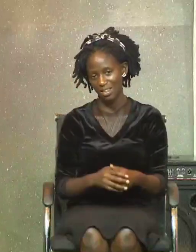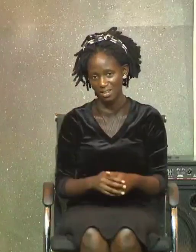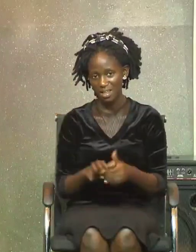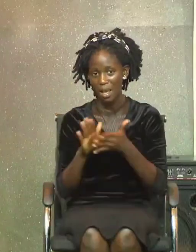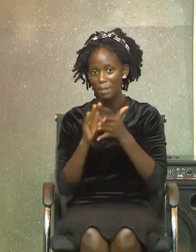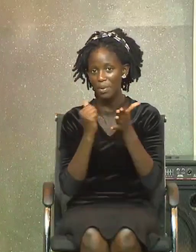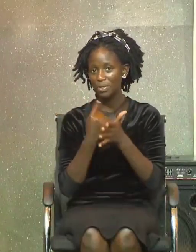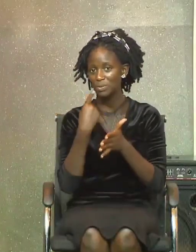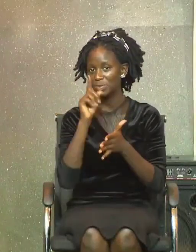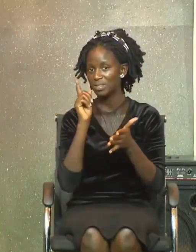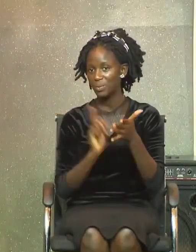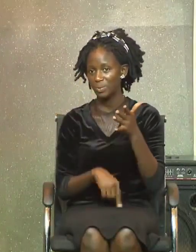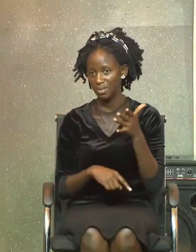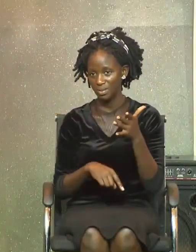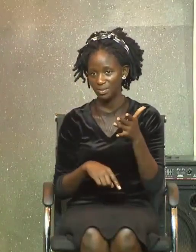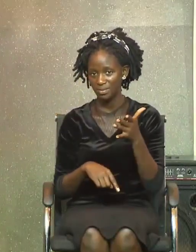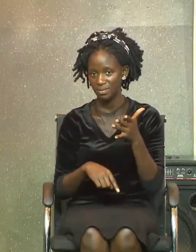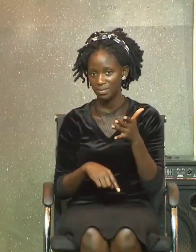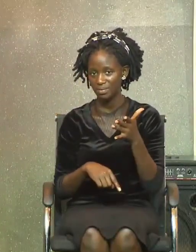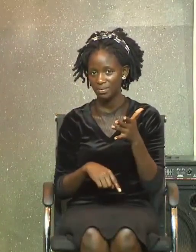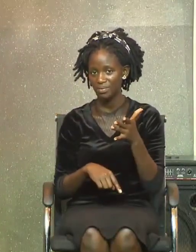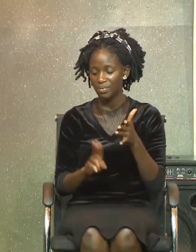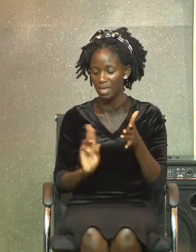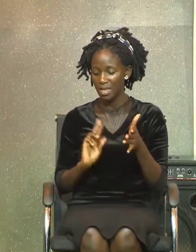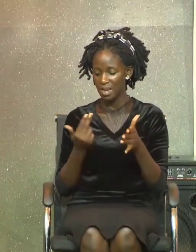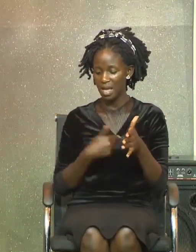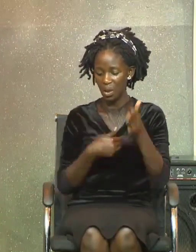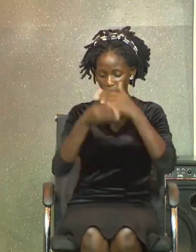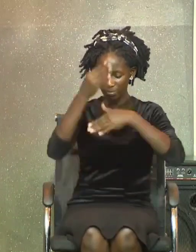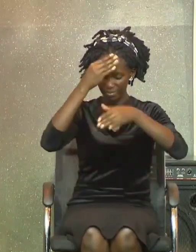kubanga twagamba mu kusoma kwaffe